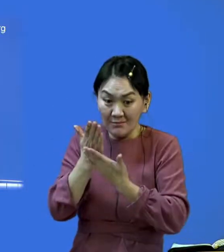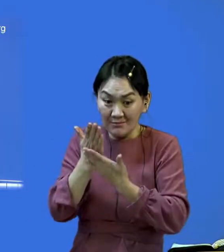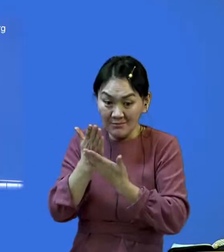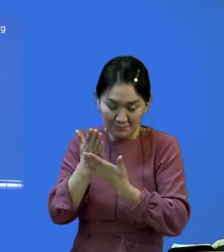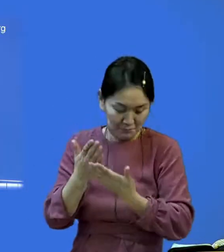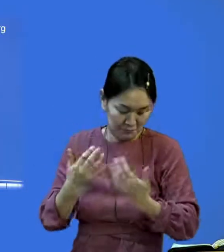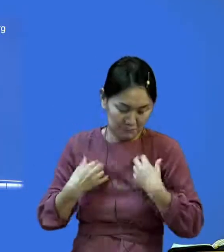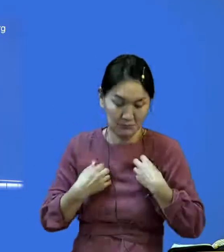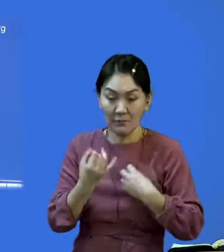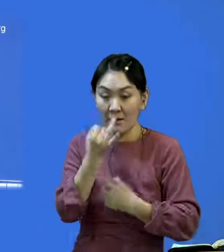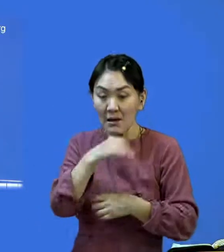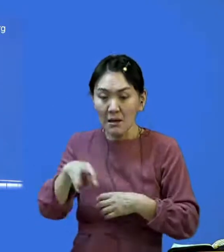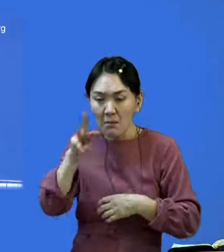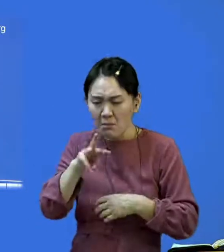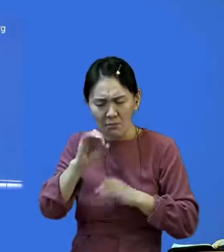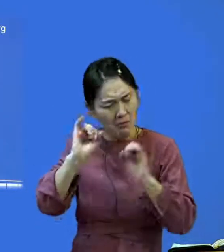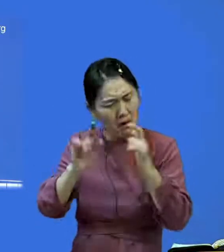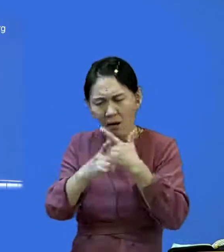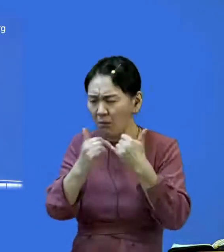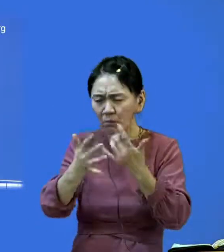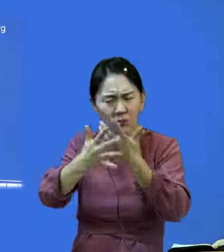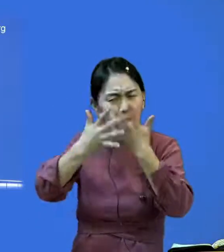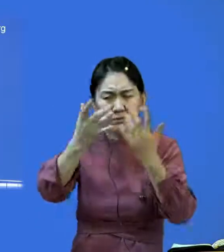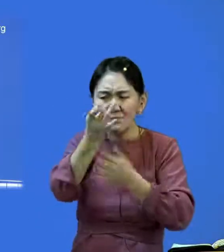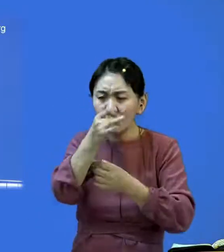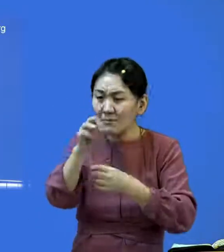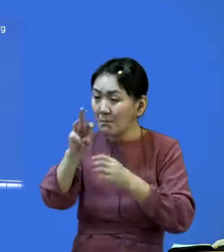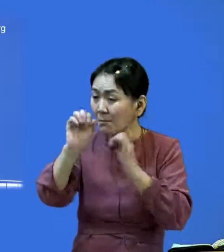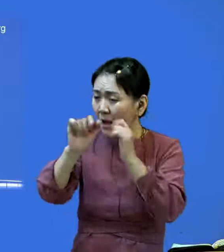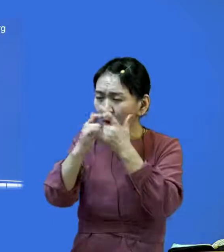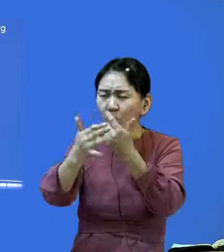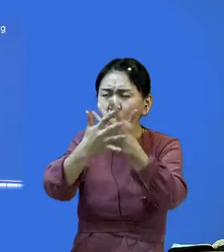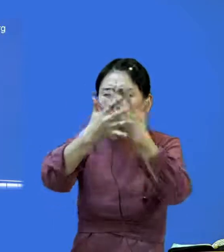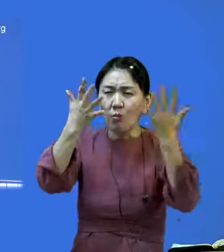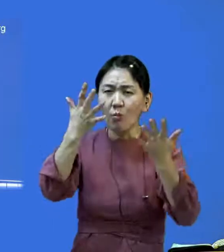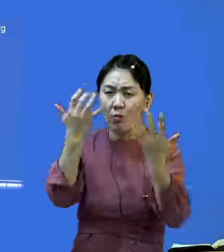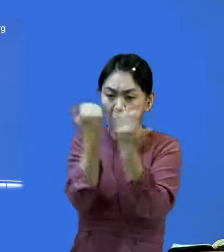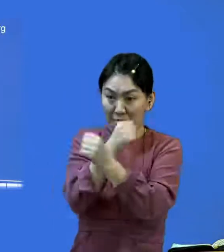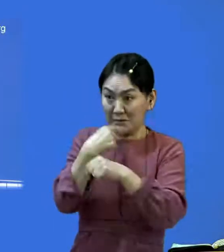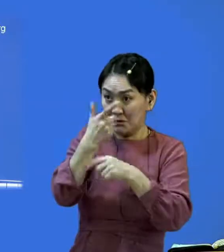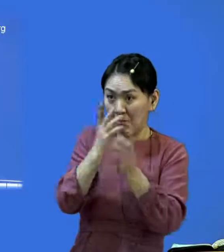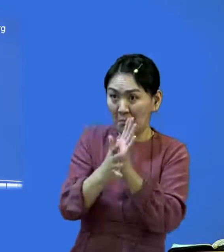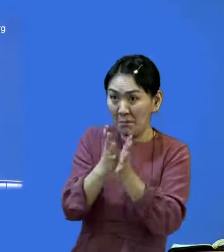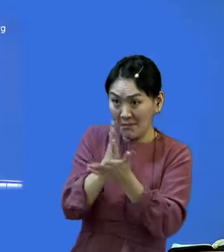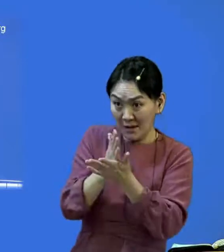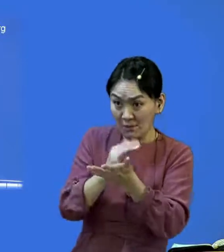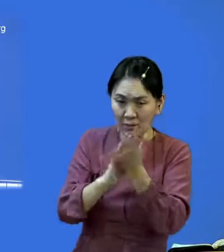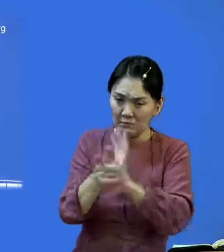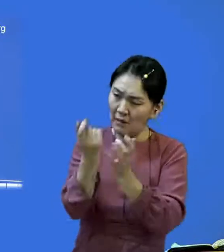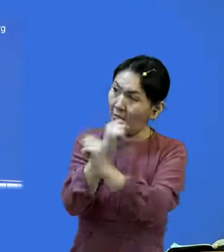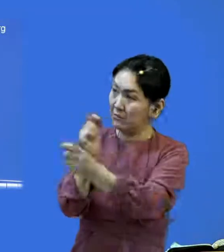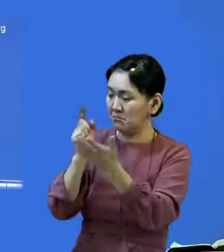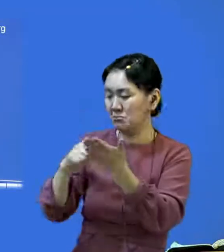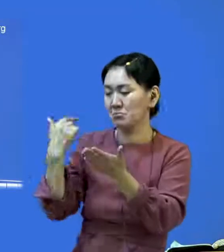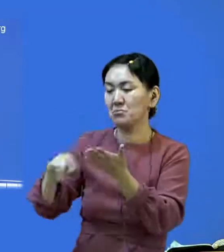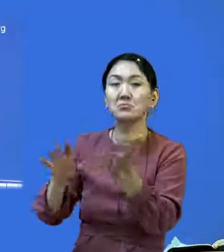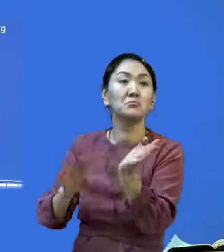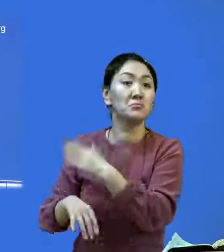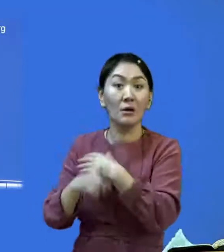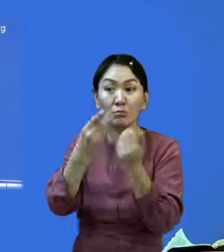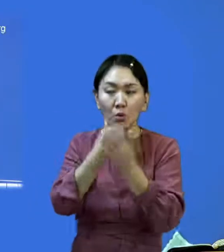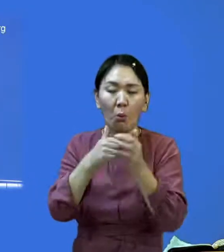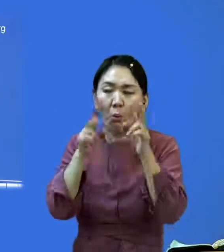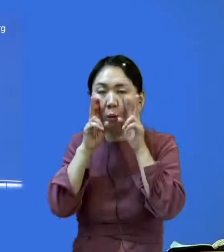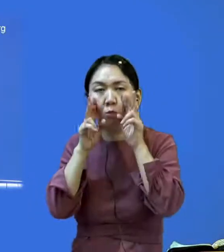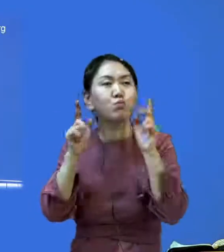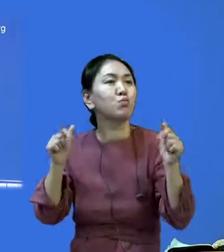ийм агуу аврал гэж айлдаж байна. Тэгэхээр энэ агуу авралыг үл хайхарна. Үл хайхарна гэдэг чинь одоо анзаарахгүй